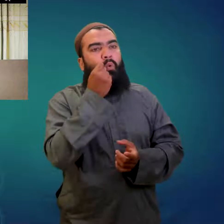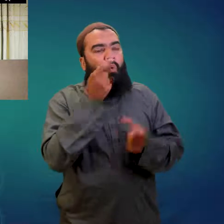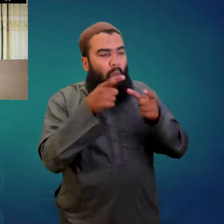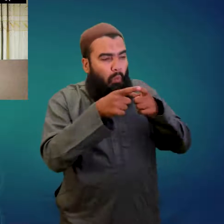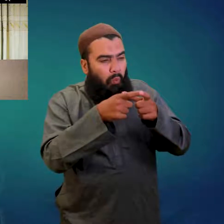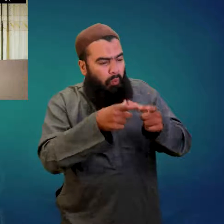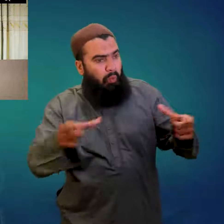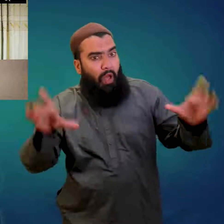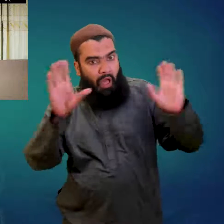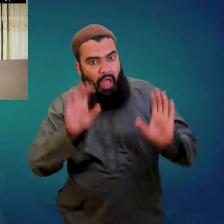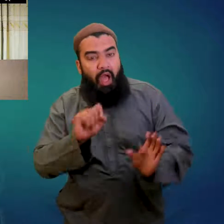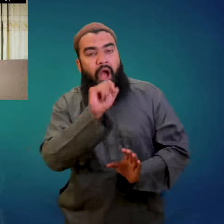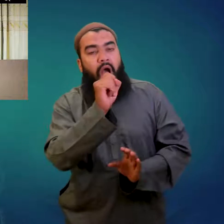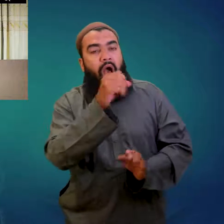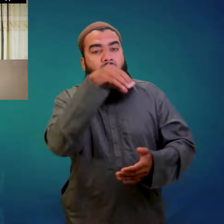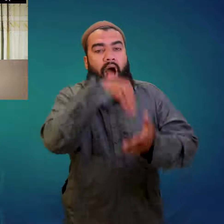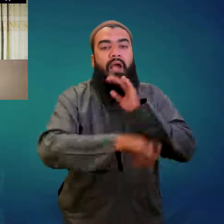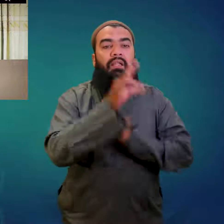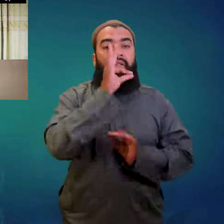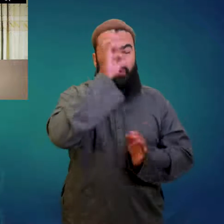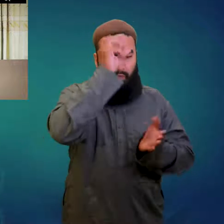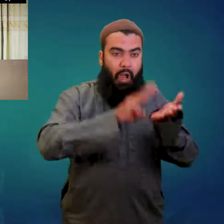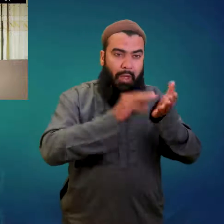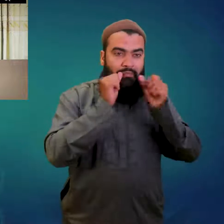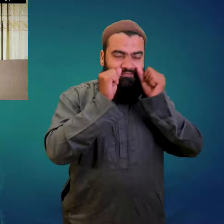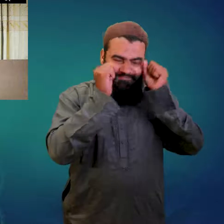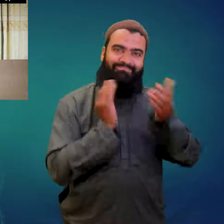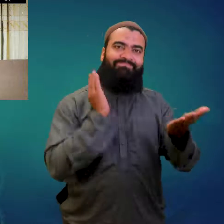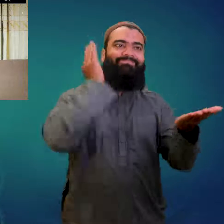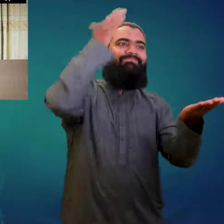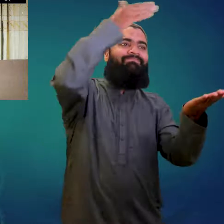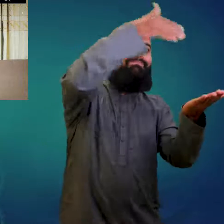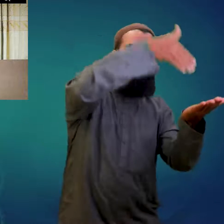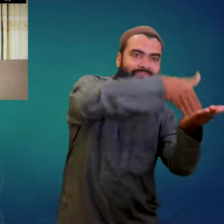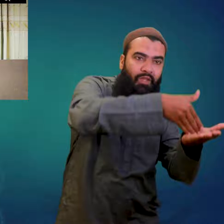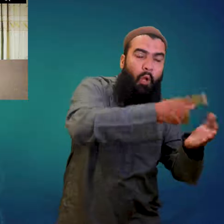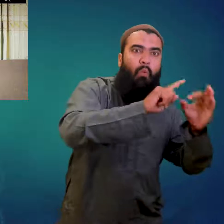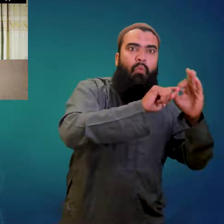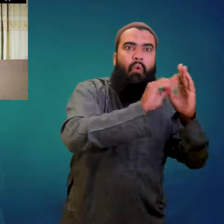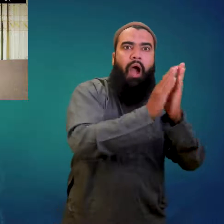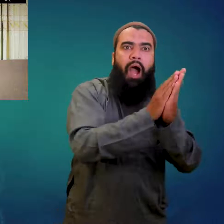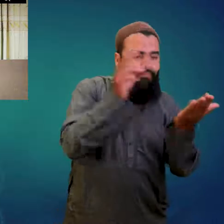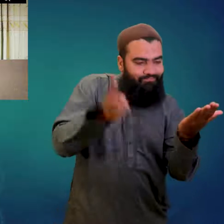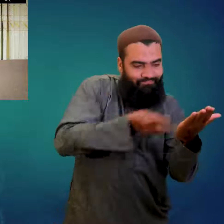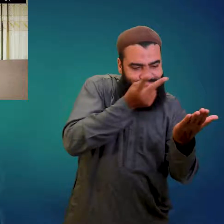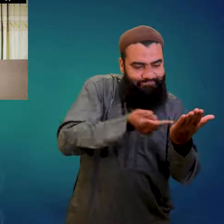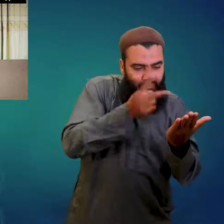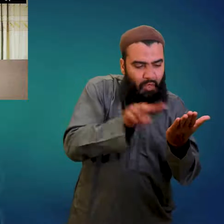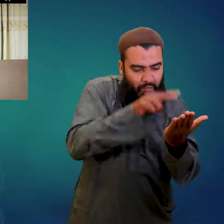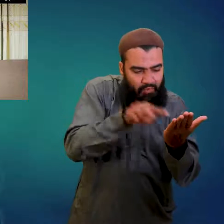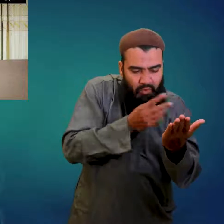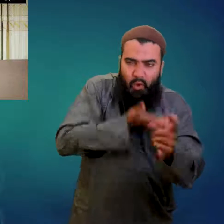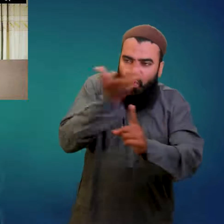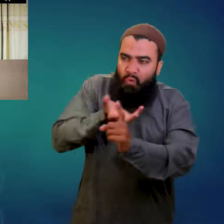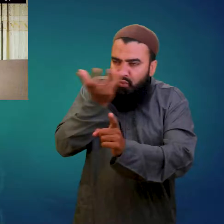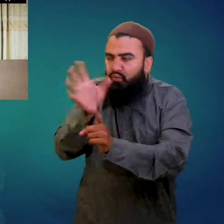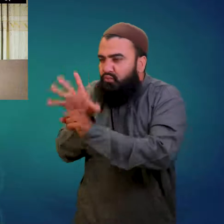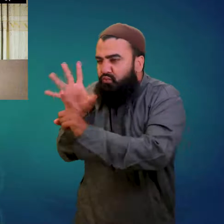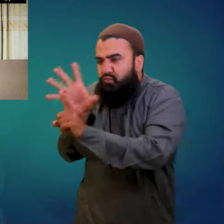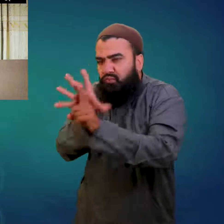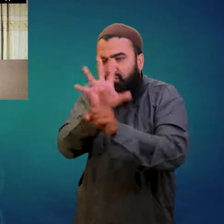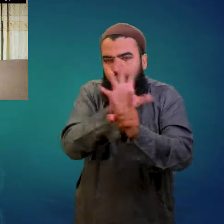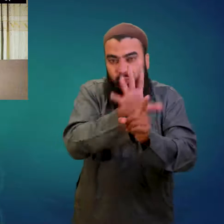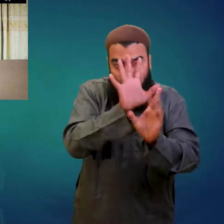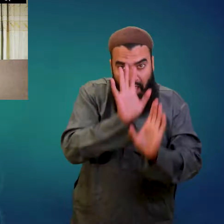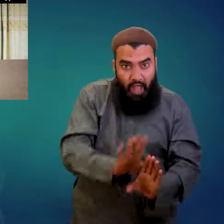میں ایک نبی کو مبعوث فرمایا کہ جو ان کے سامنے اللہ کی آیات کی تلاوت کرتا ہے،